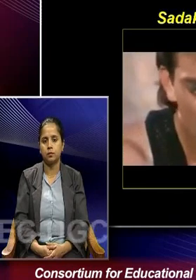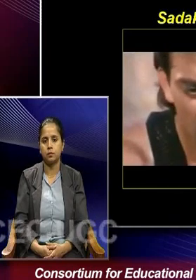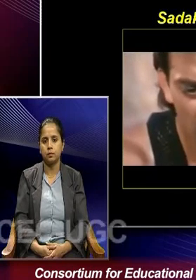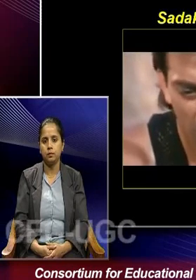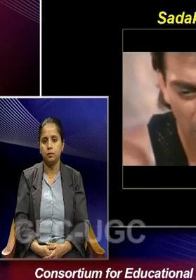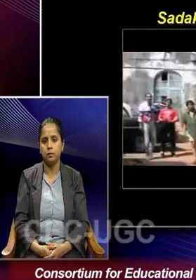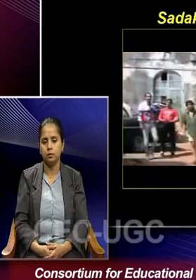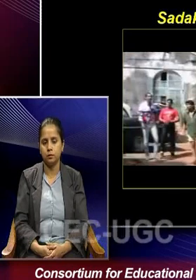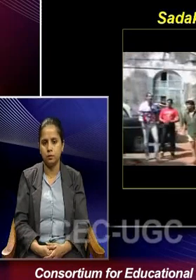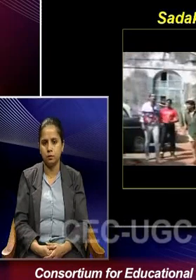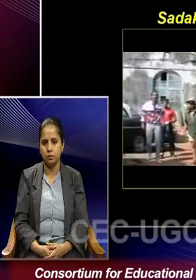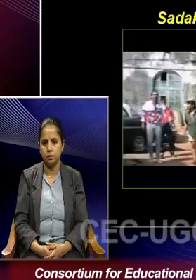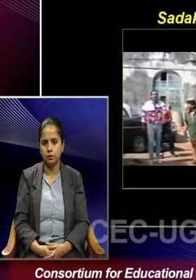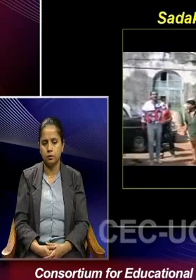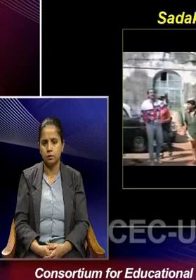इसका कितना?